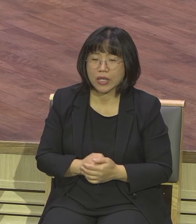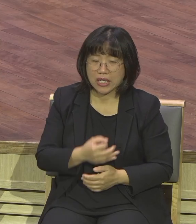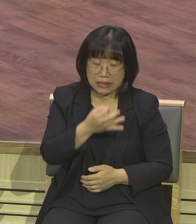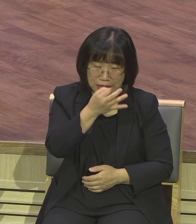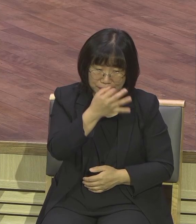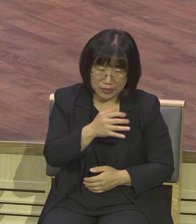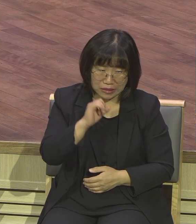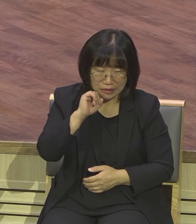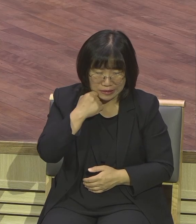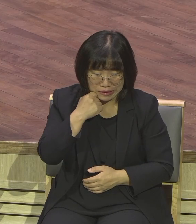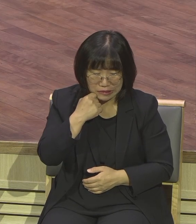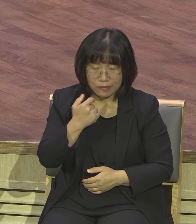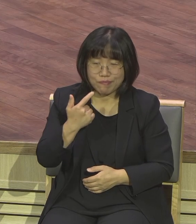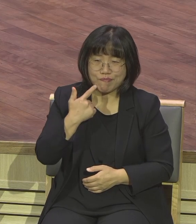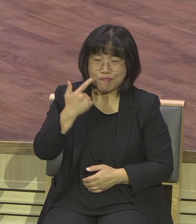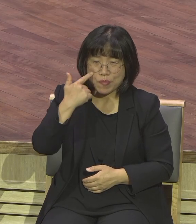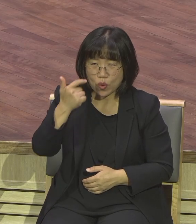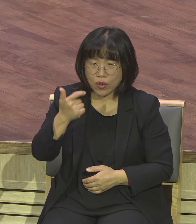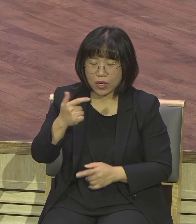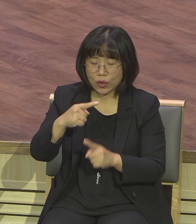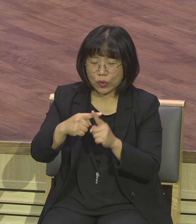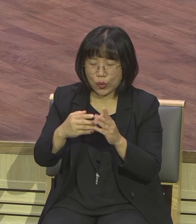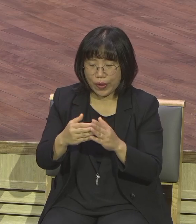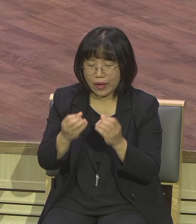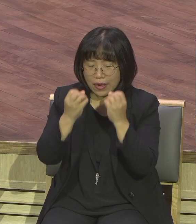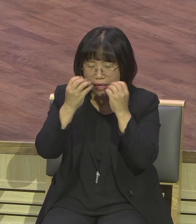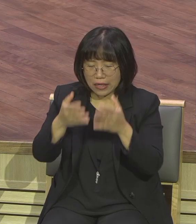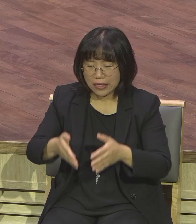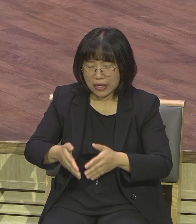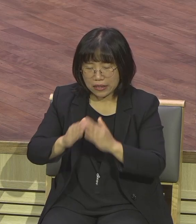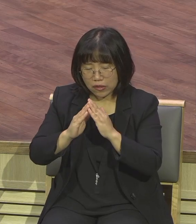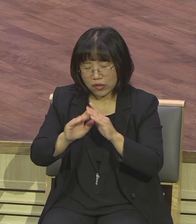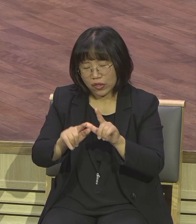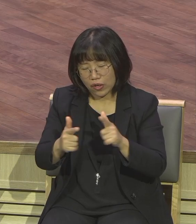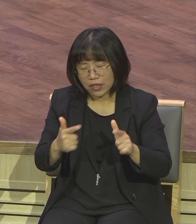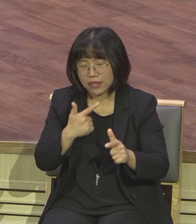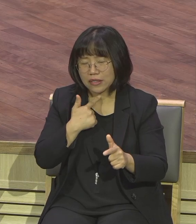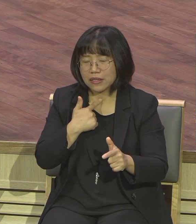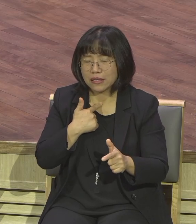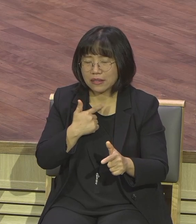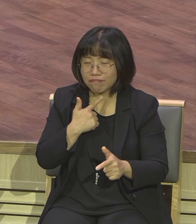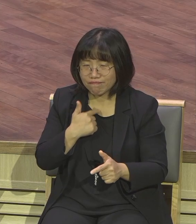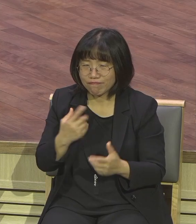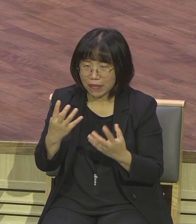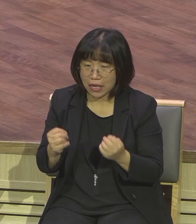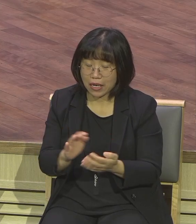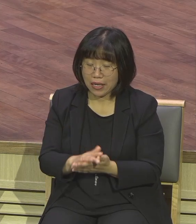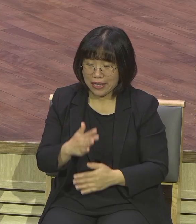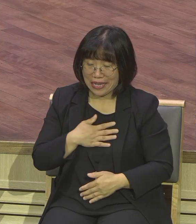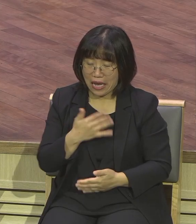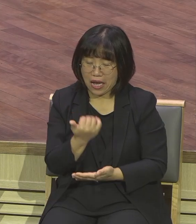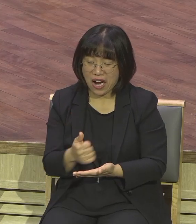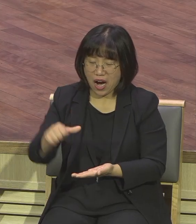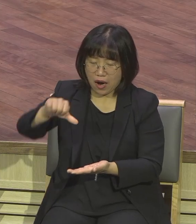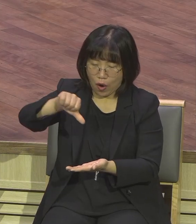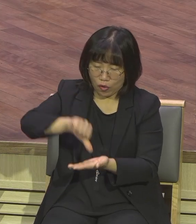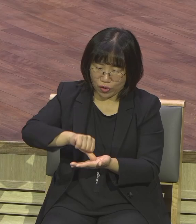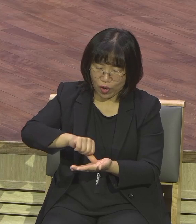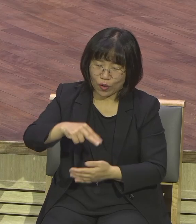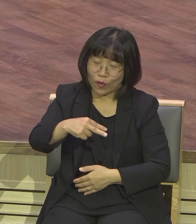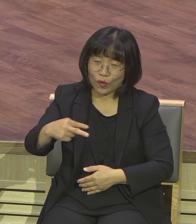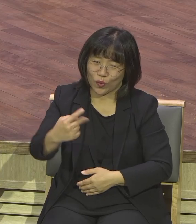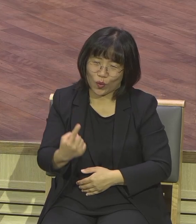힘들고 어렵다는 목회를 개척을 하면서 온갖 경험을 안 해봤겠냐고. 거꾸로 트임을 당해도